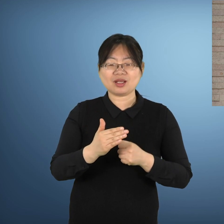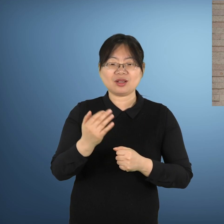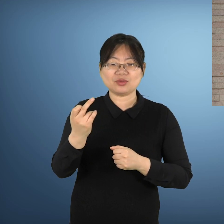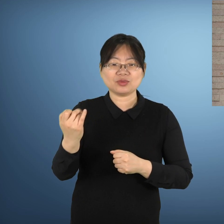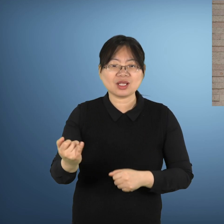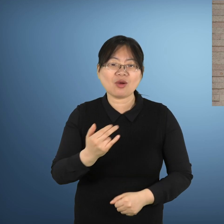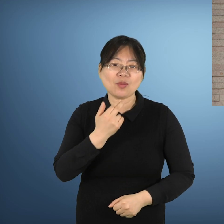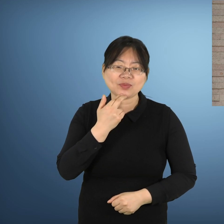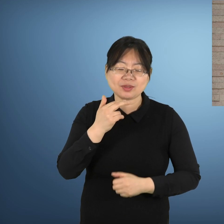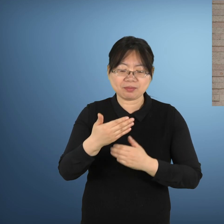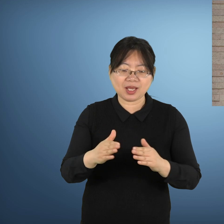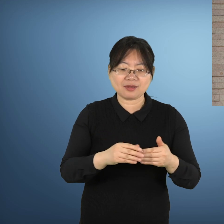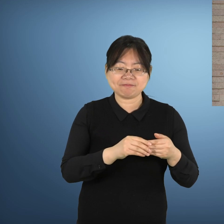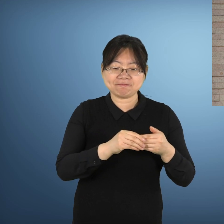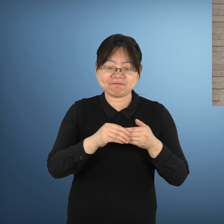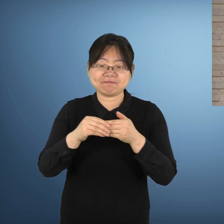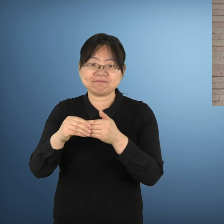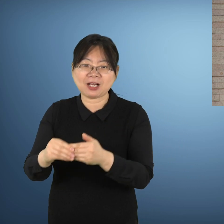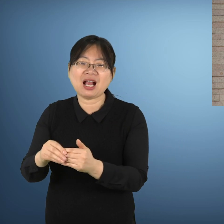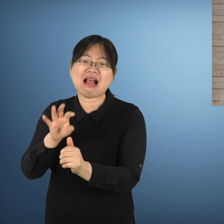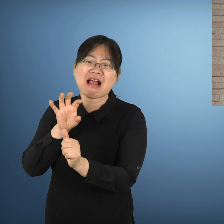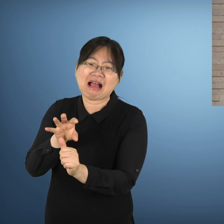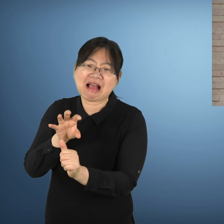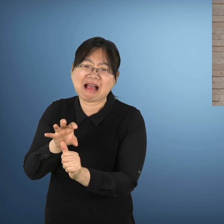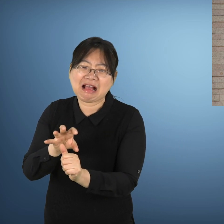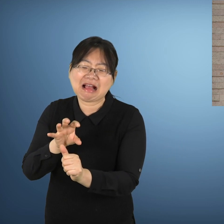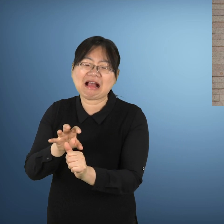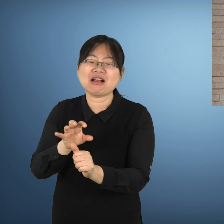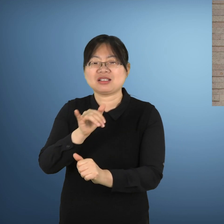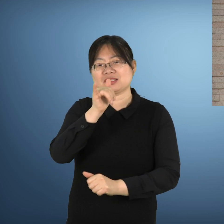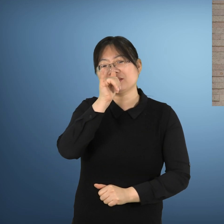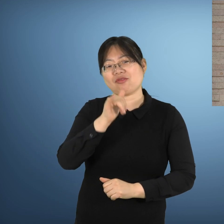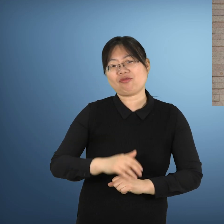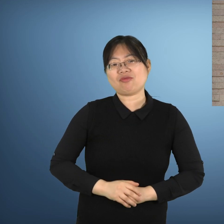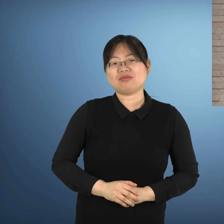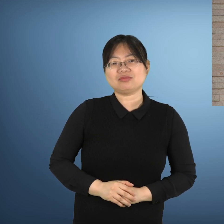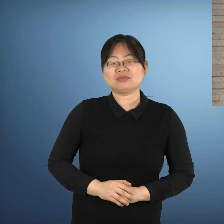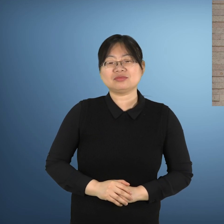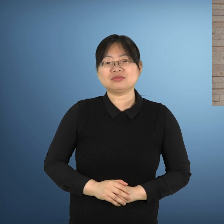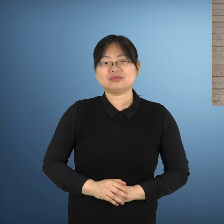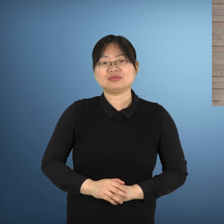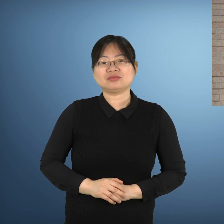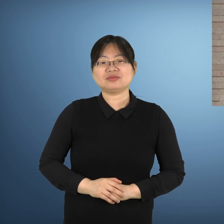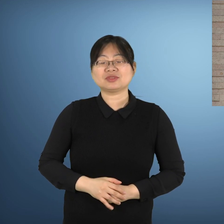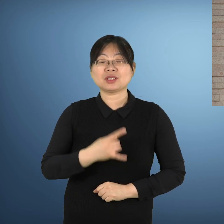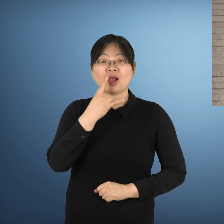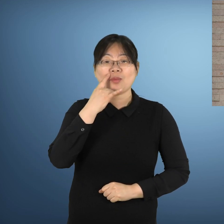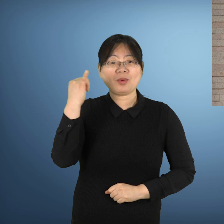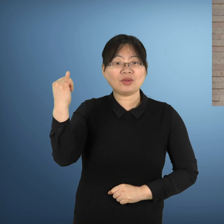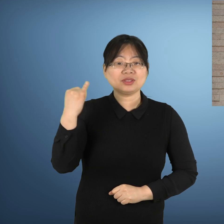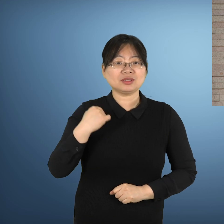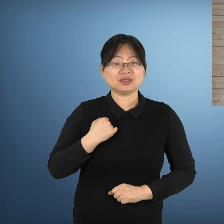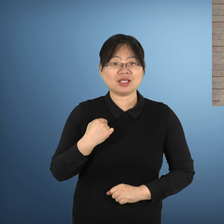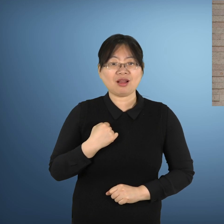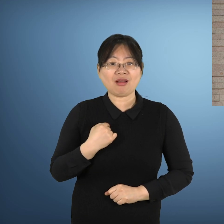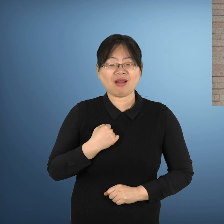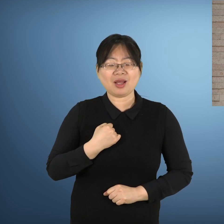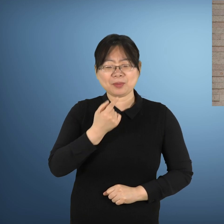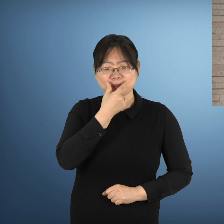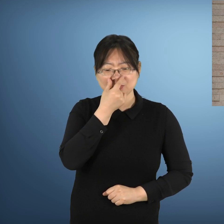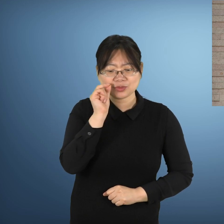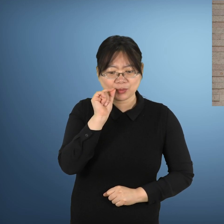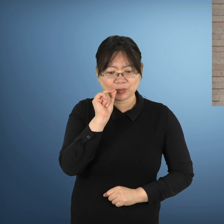안 보는 방에 데려가셔서 혼을 내거나 야단을 치셨어요. 그러니까 어머님이 저의